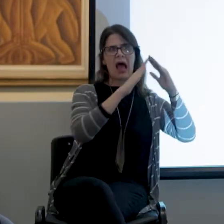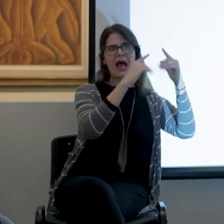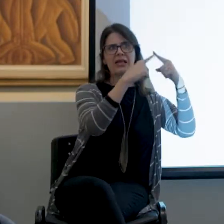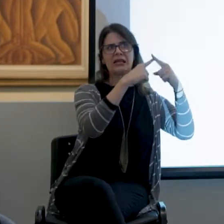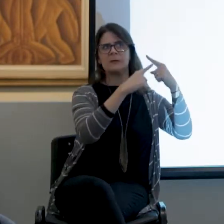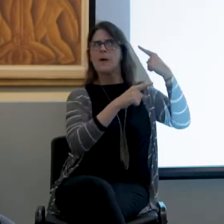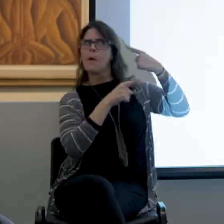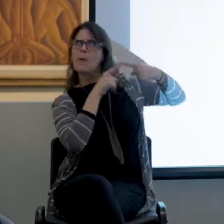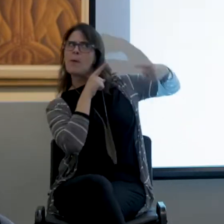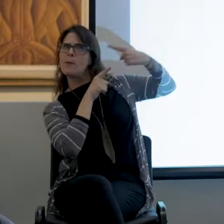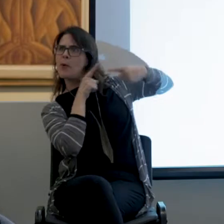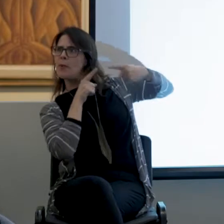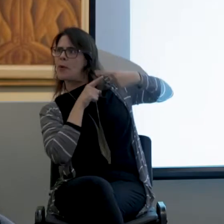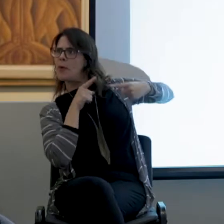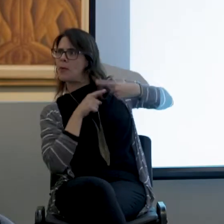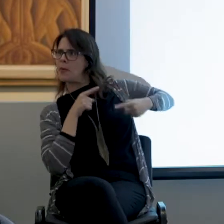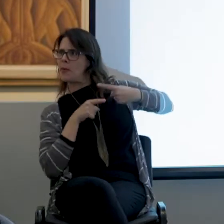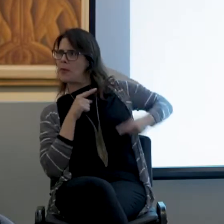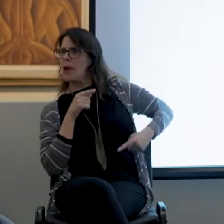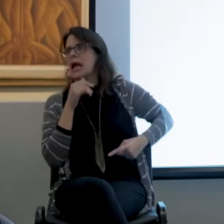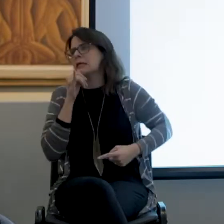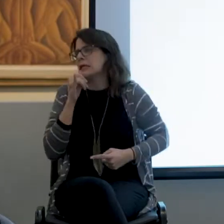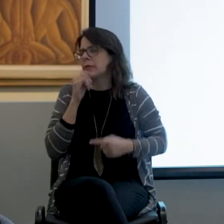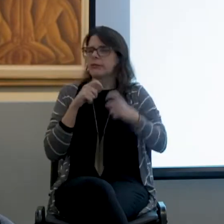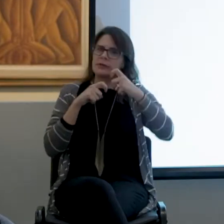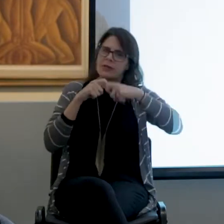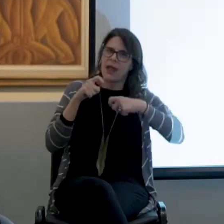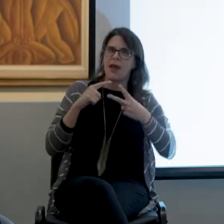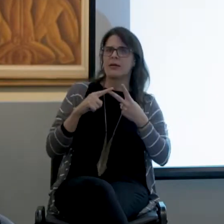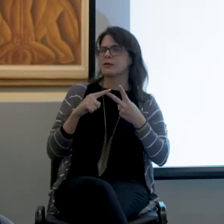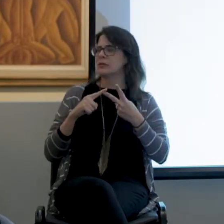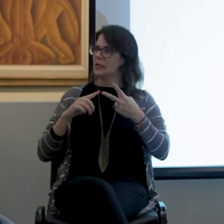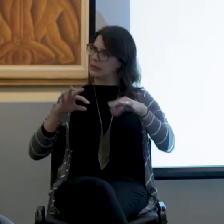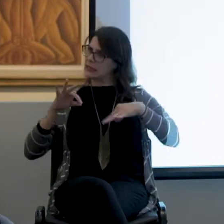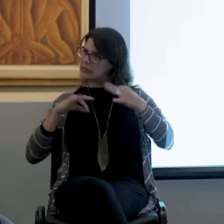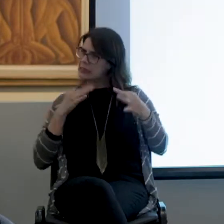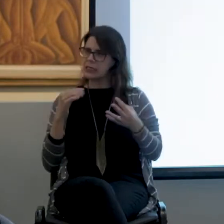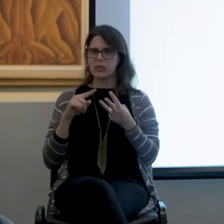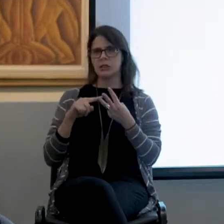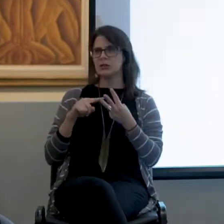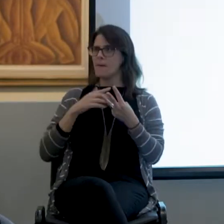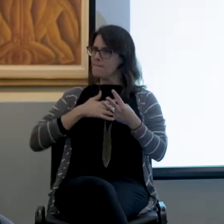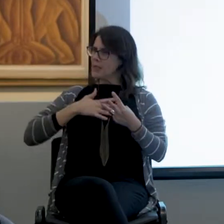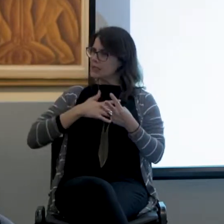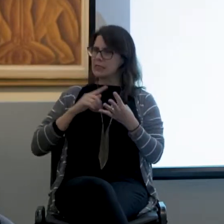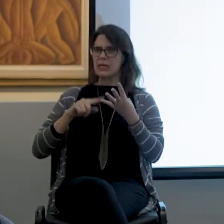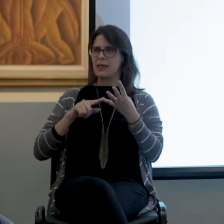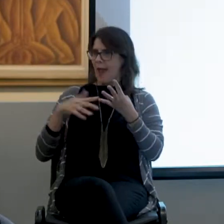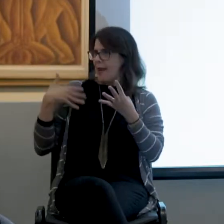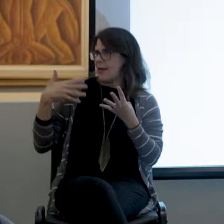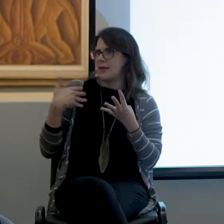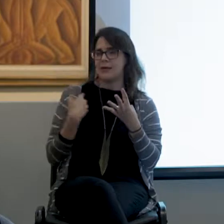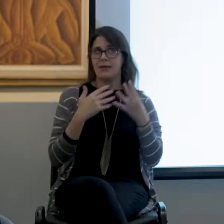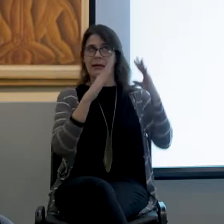a gente segurar sexo, desejo, prazer, alegria, né?